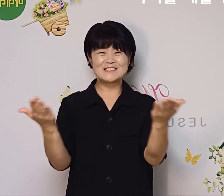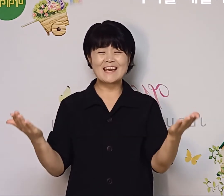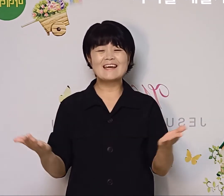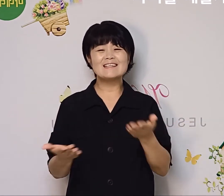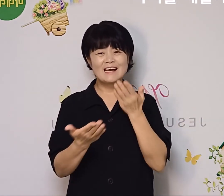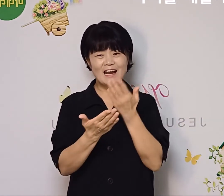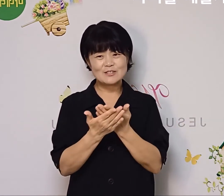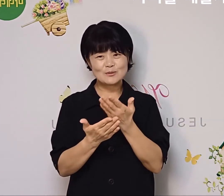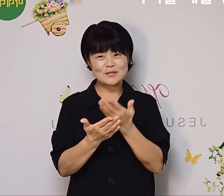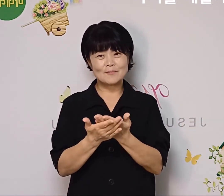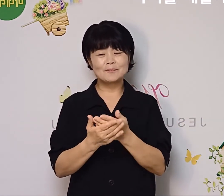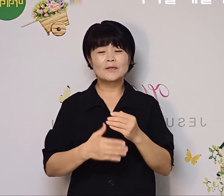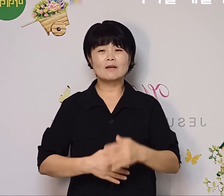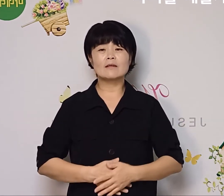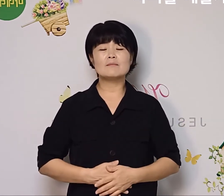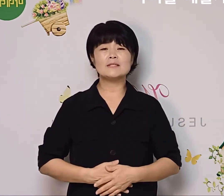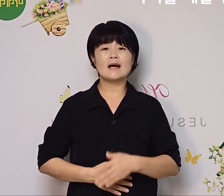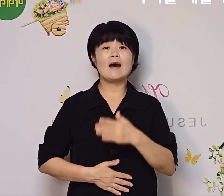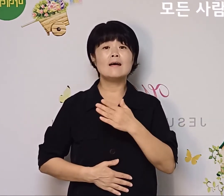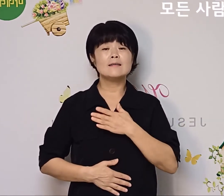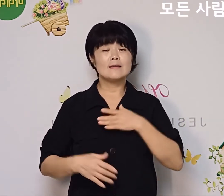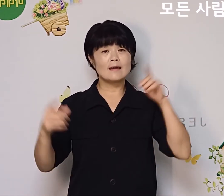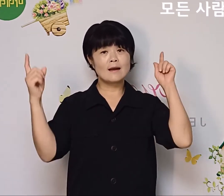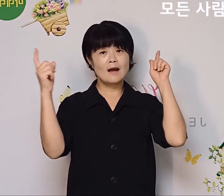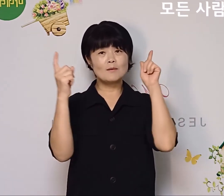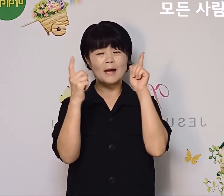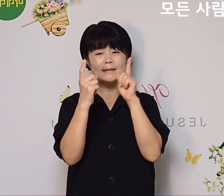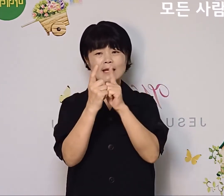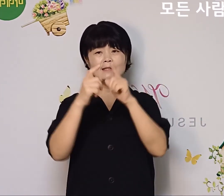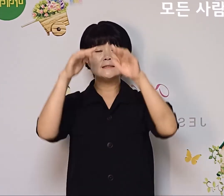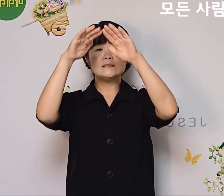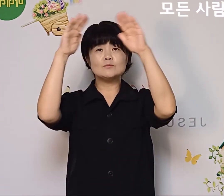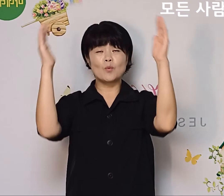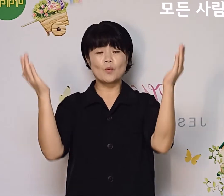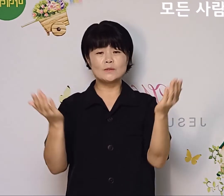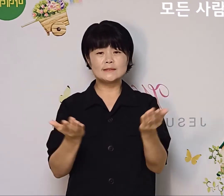베풀게 하소서. 연결합니다. 내가 만나는 모든